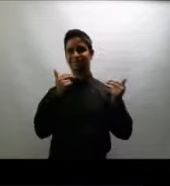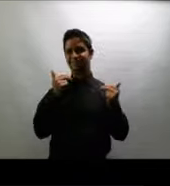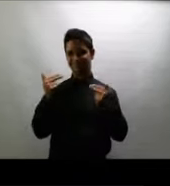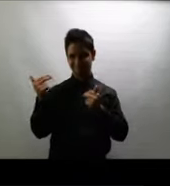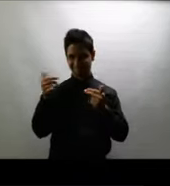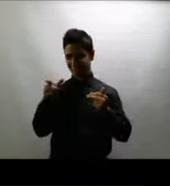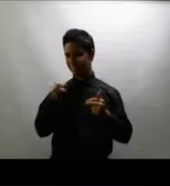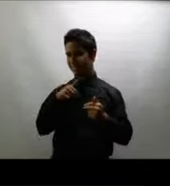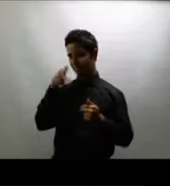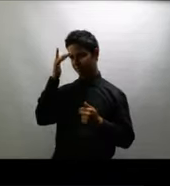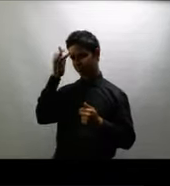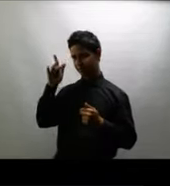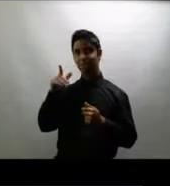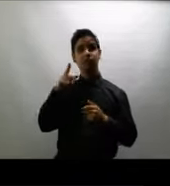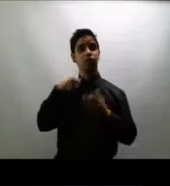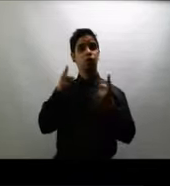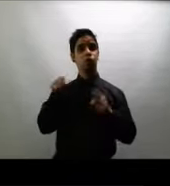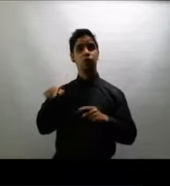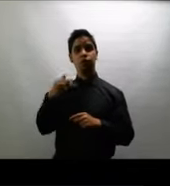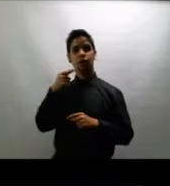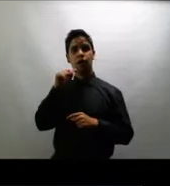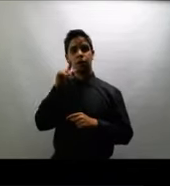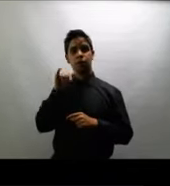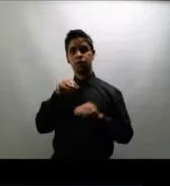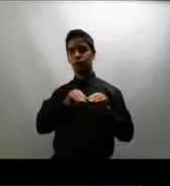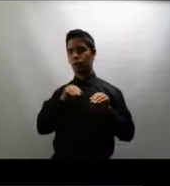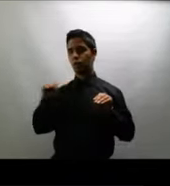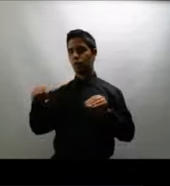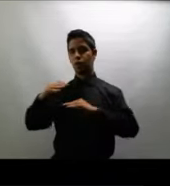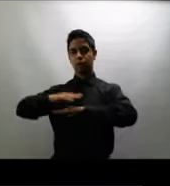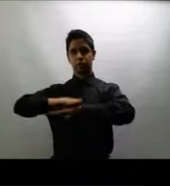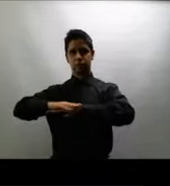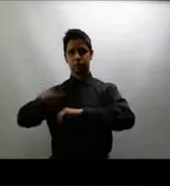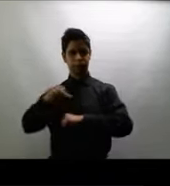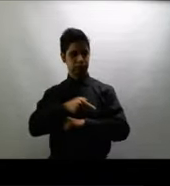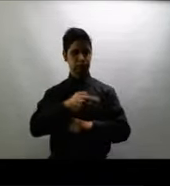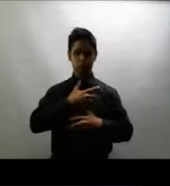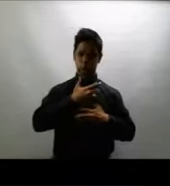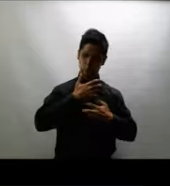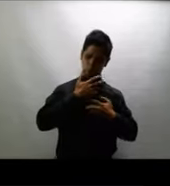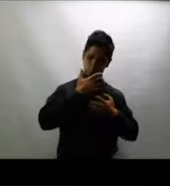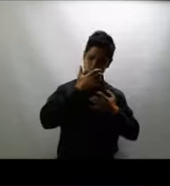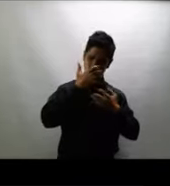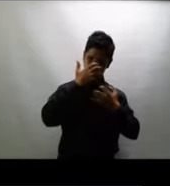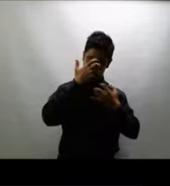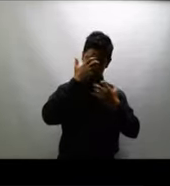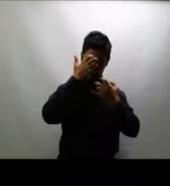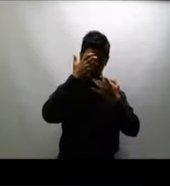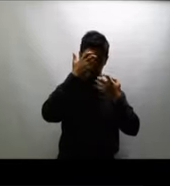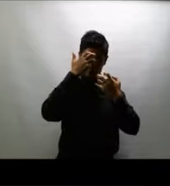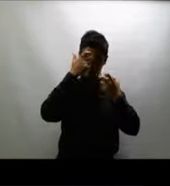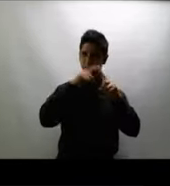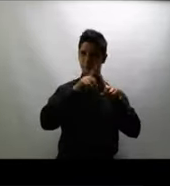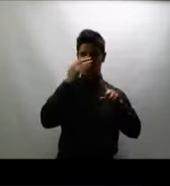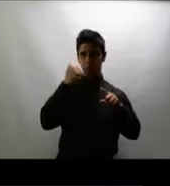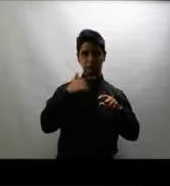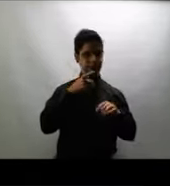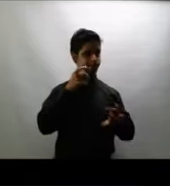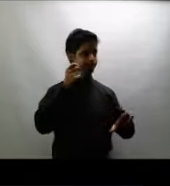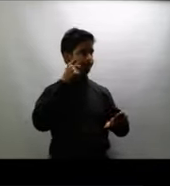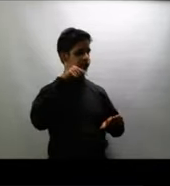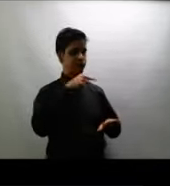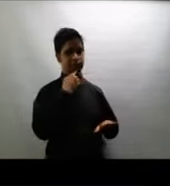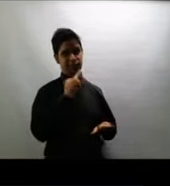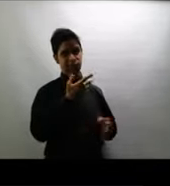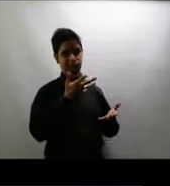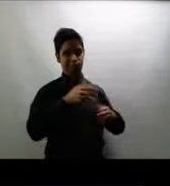¡Qué genial! Y se cambió de mesa, ¿verdad? Peters obviamente estaba verde de la rabia. Entendió lo que él estaba